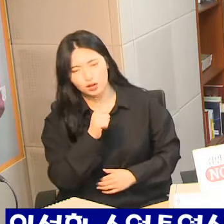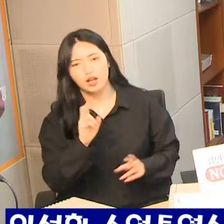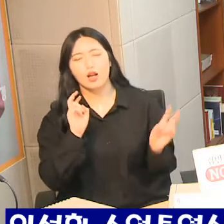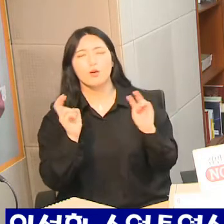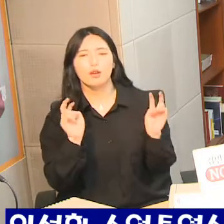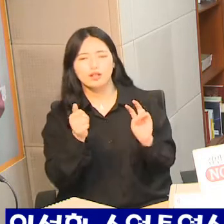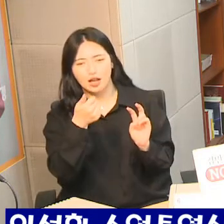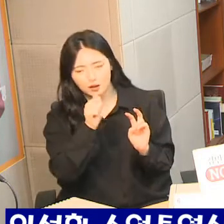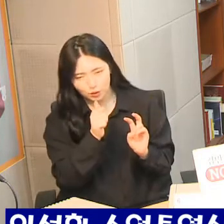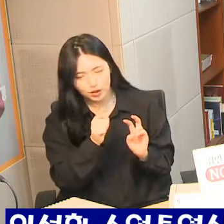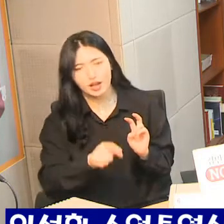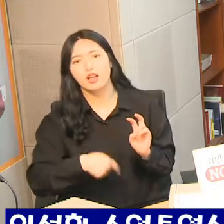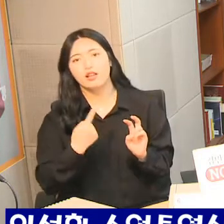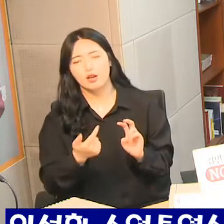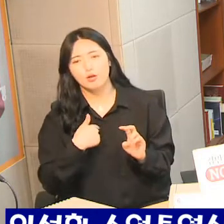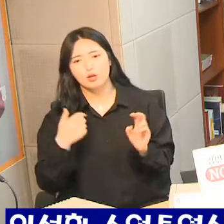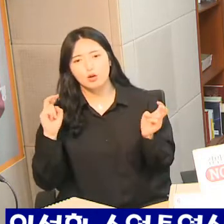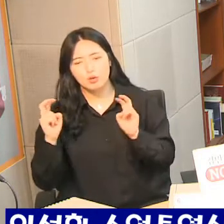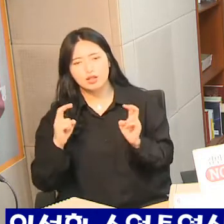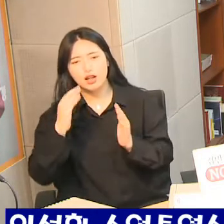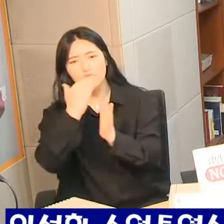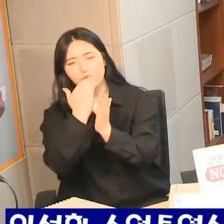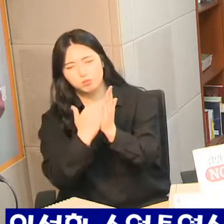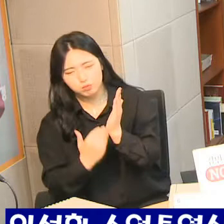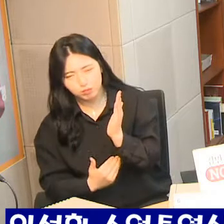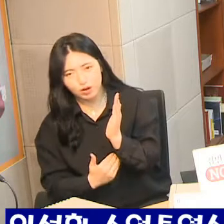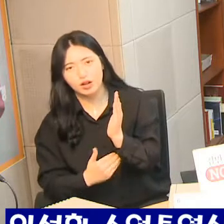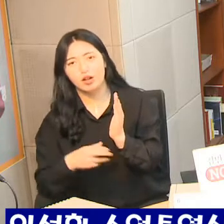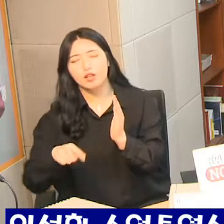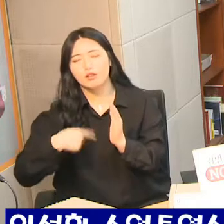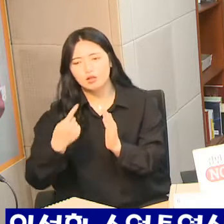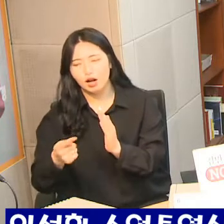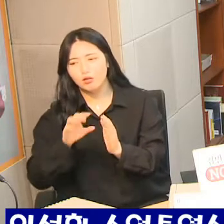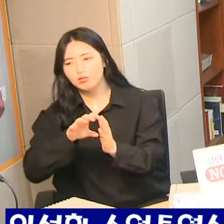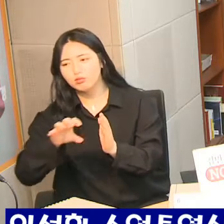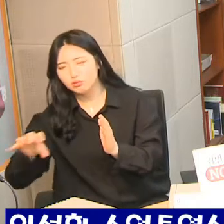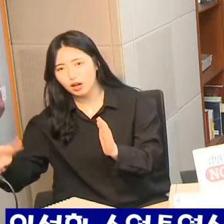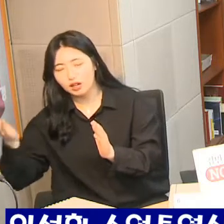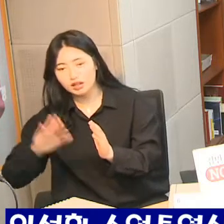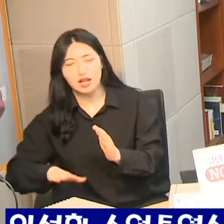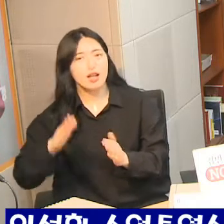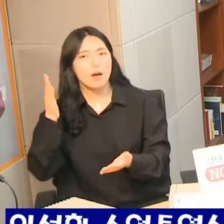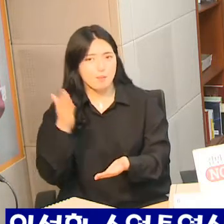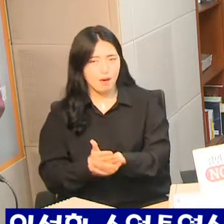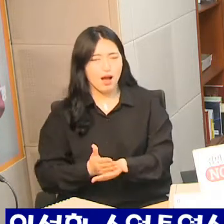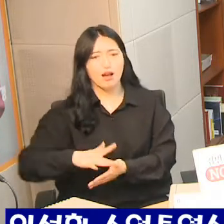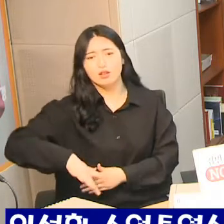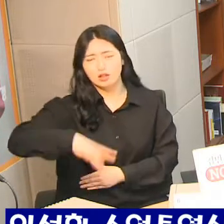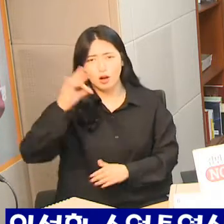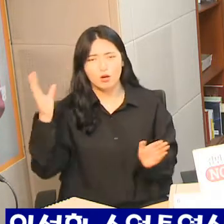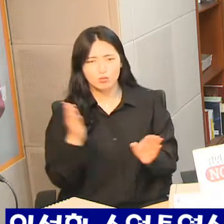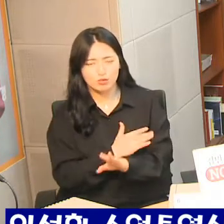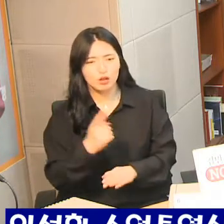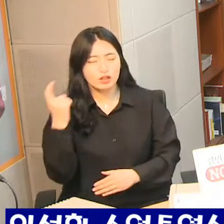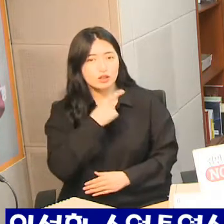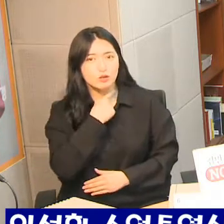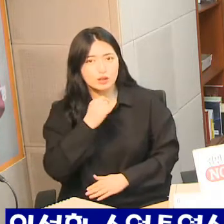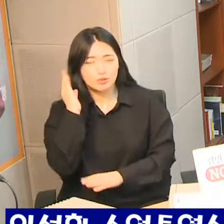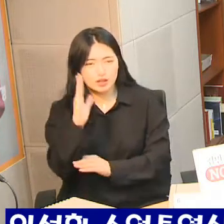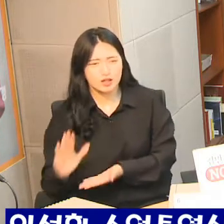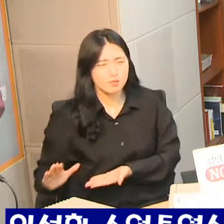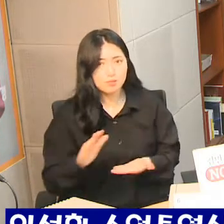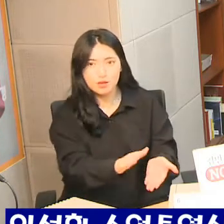회사 소개, 뭐 우리 회사가 어떤 일을 해왔고 이렇기 때문에 이렇게 뒤로 가는데 처음에 가장 듣고 싶어하는 얘기를 딱